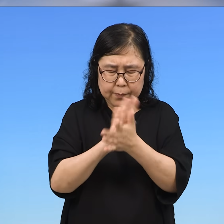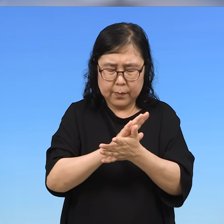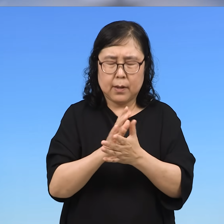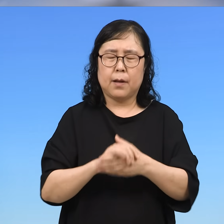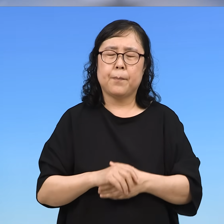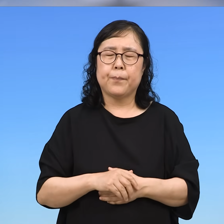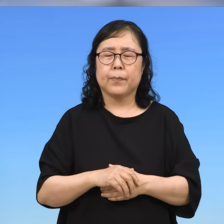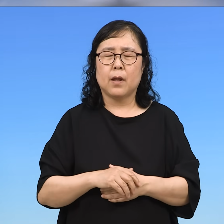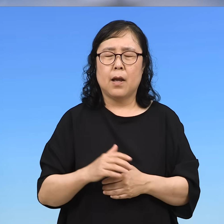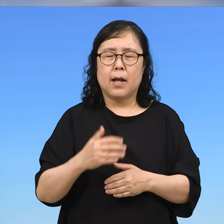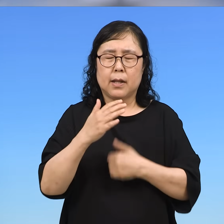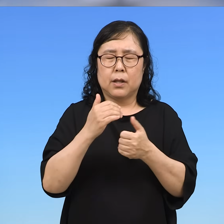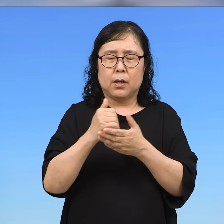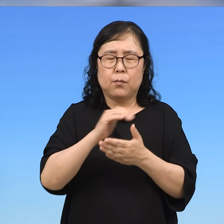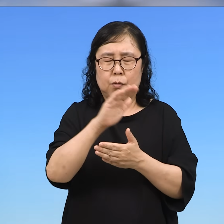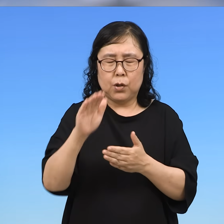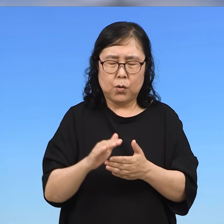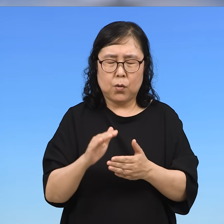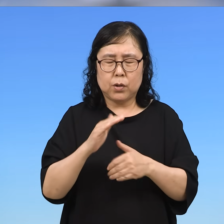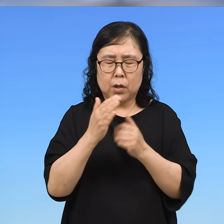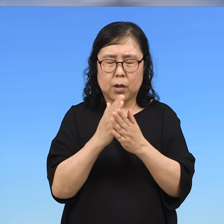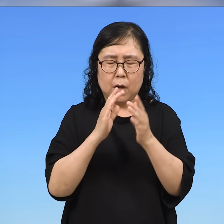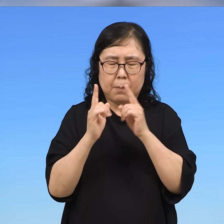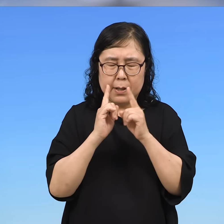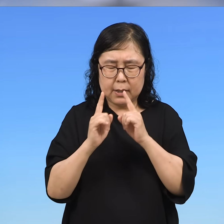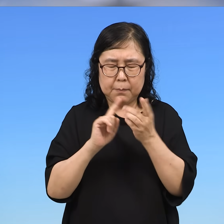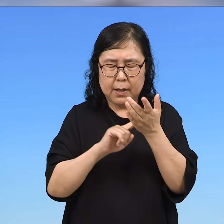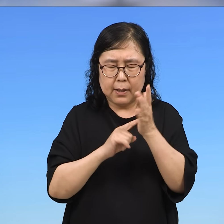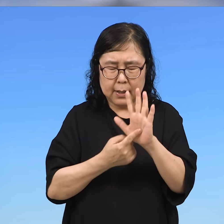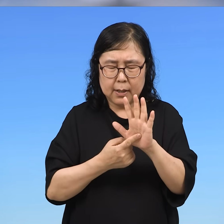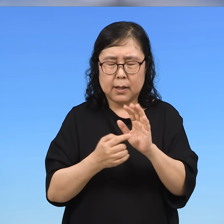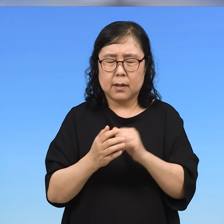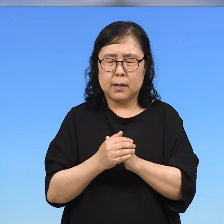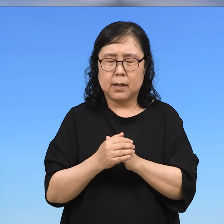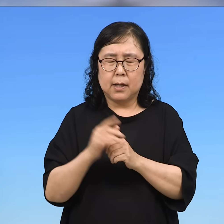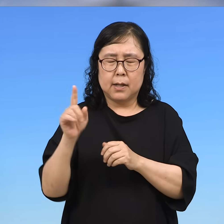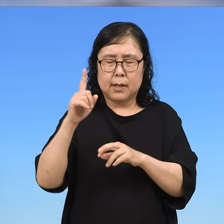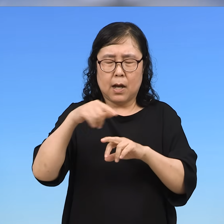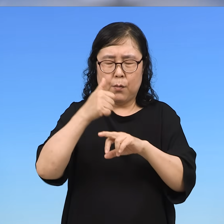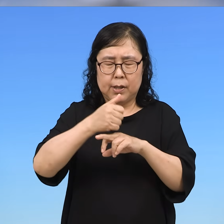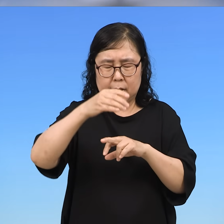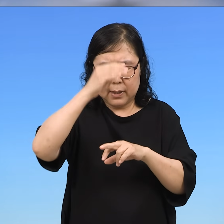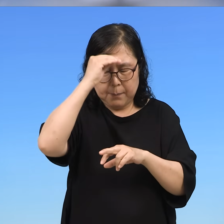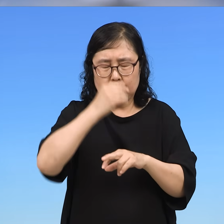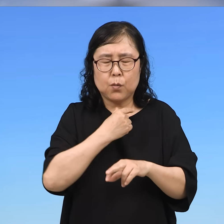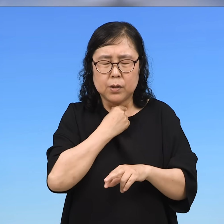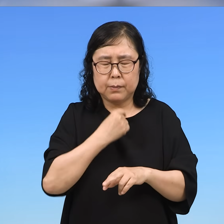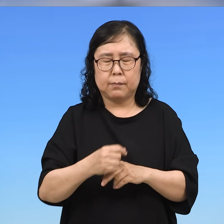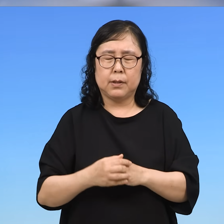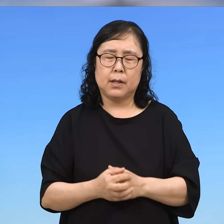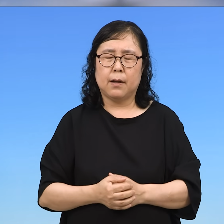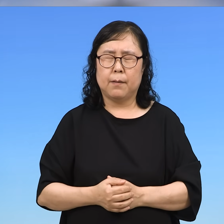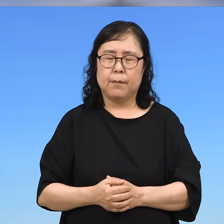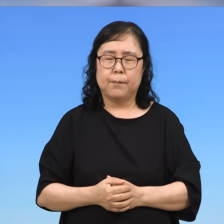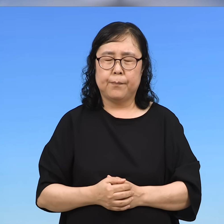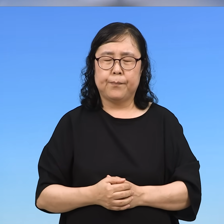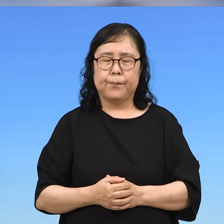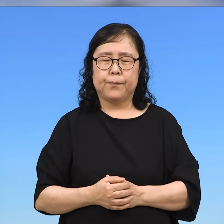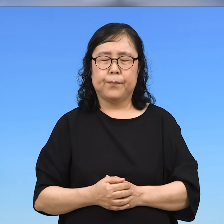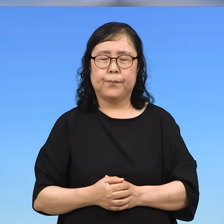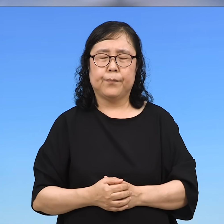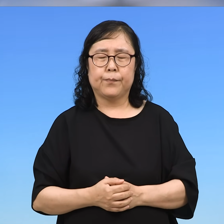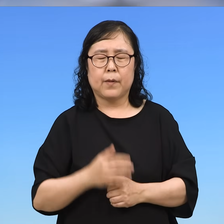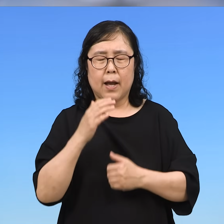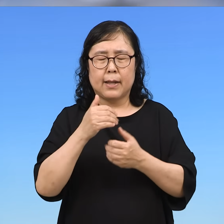새로워지도다. 하나님, 우리도 오늘 본문에 나오는 아버지 다윗을 닮고 싶습니다.